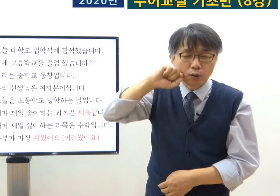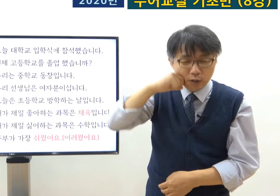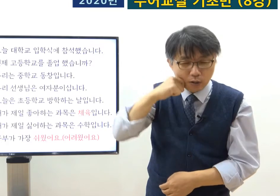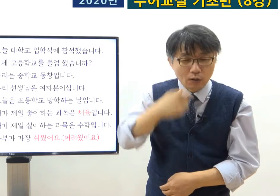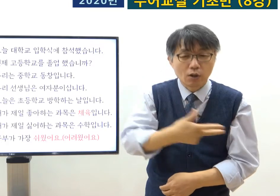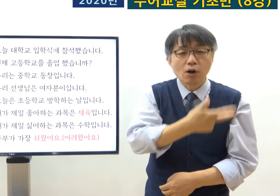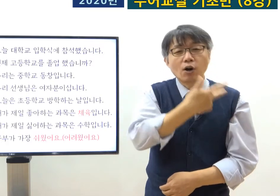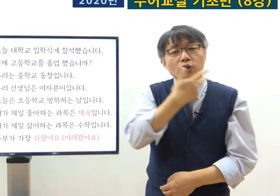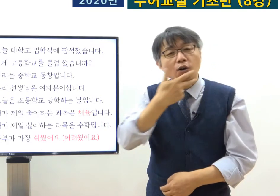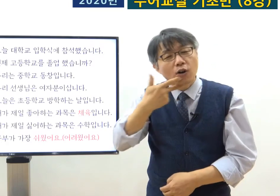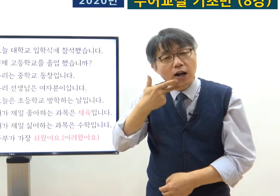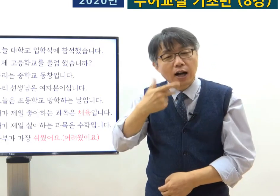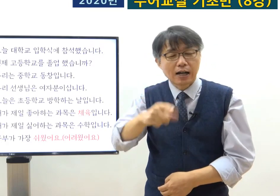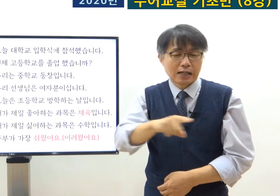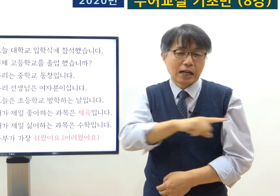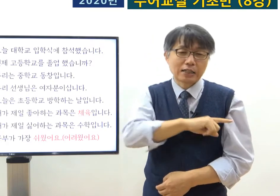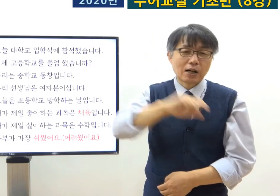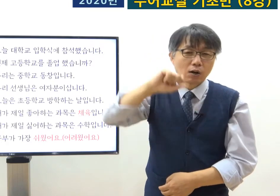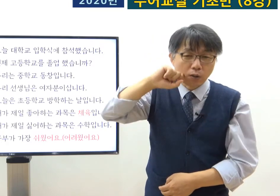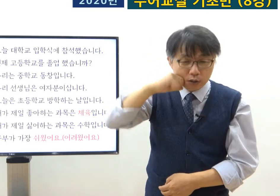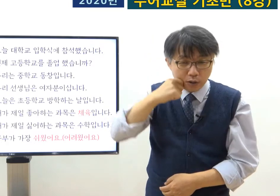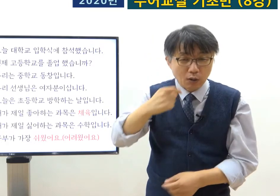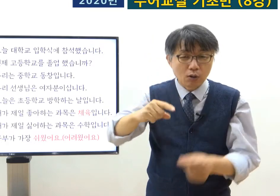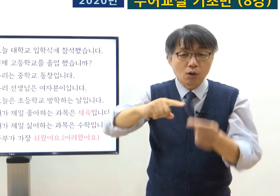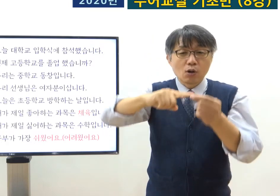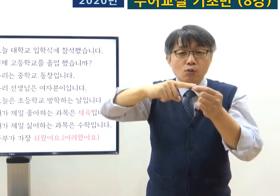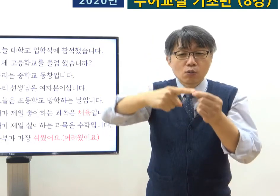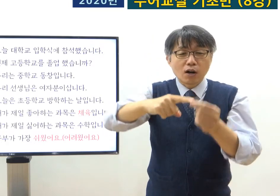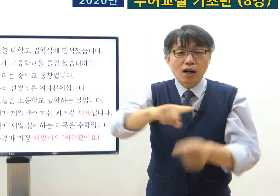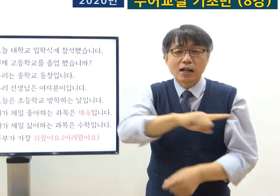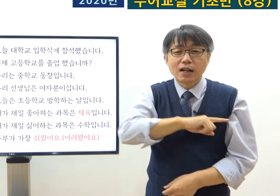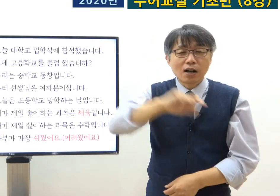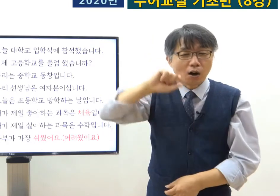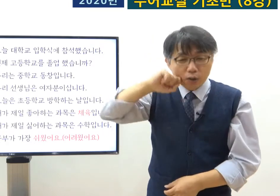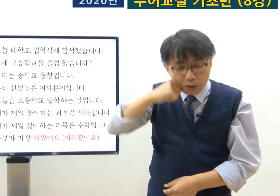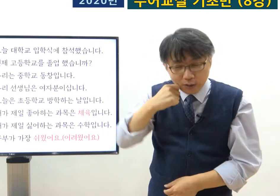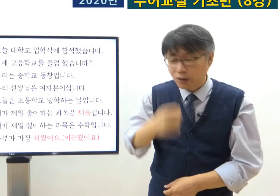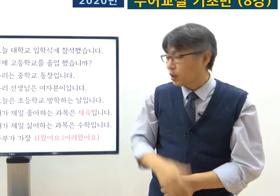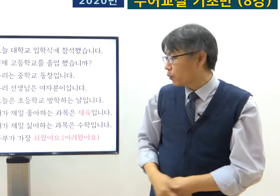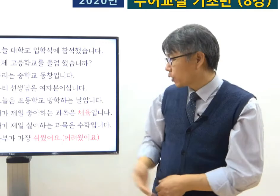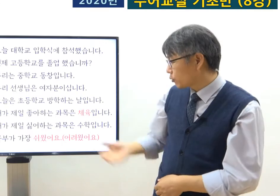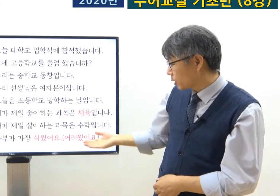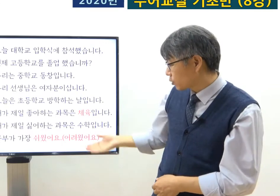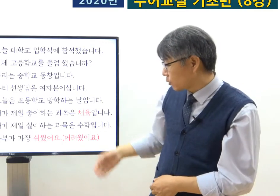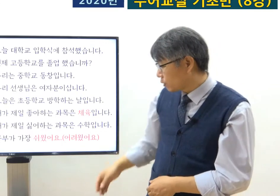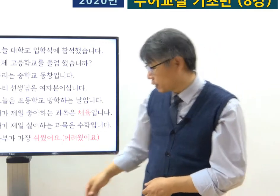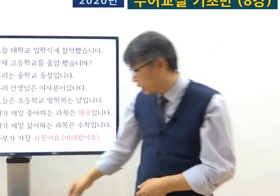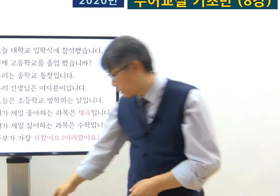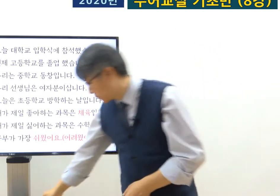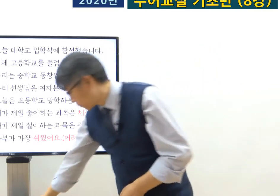어려웠어요. 영어가 가장 어려웠어요. 국어가 가장 어려웠어요. 이렇게 표현할 수 있겠죠? 네.